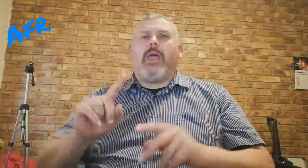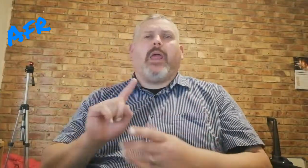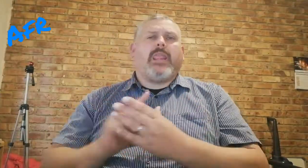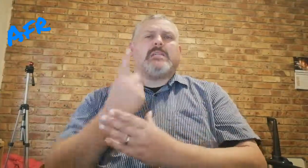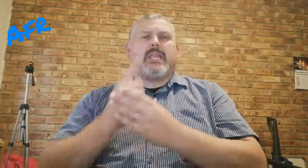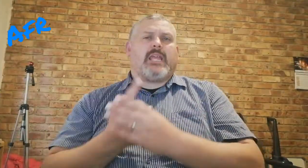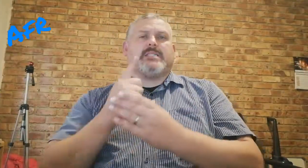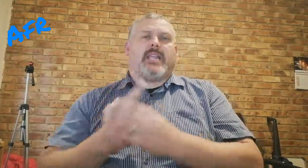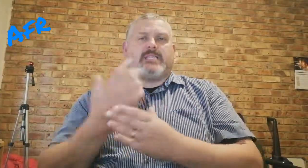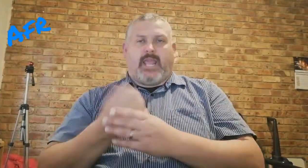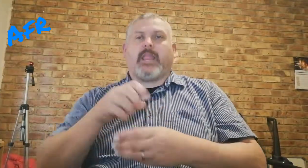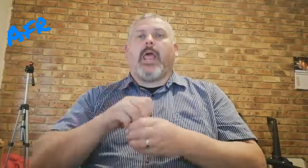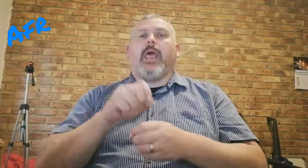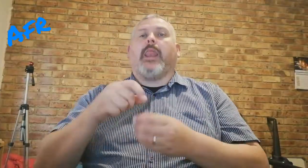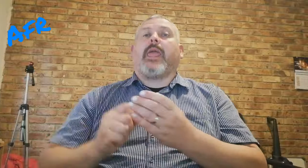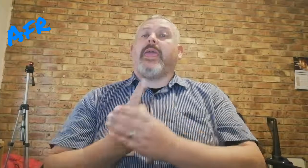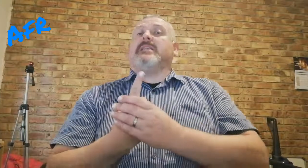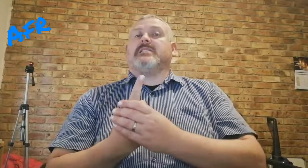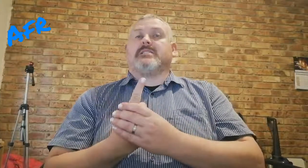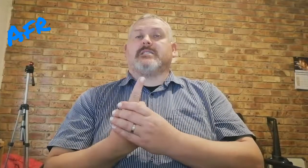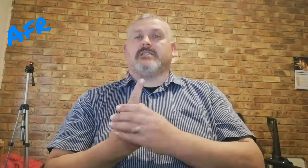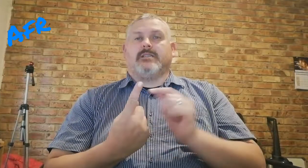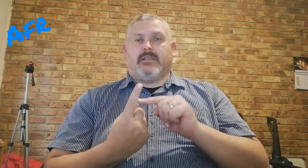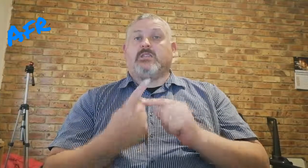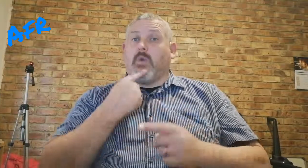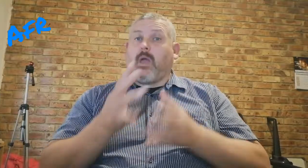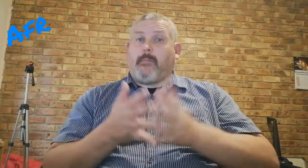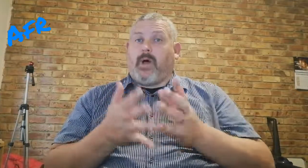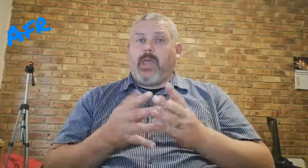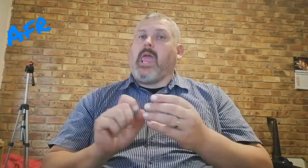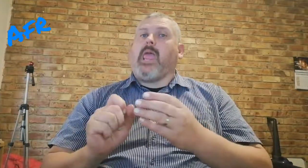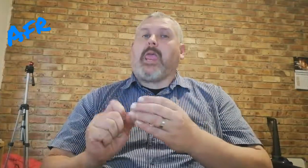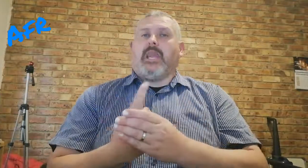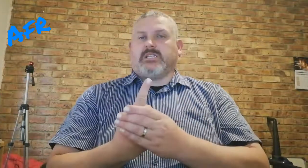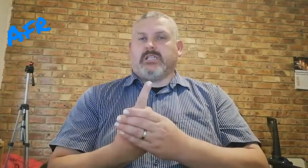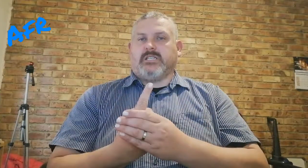baie eerste het in Genesis. So, gebaar Genesis.